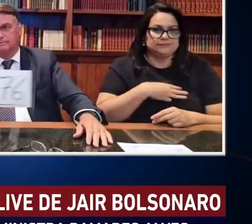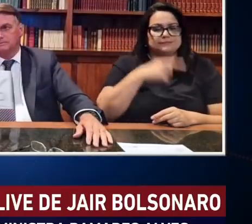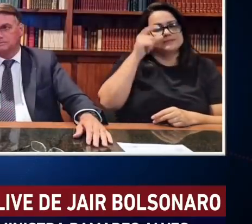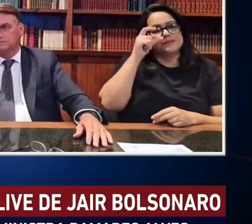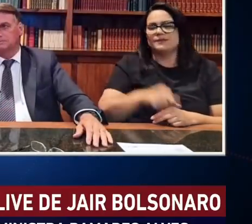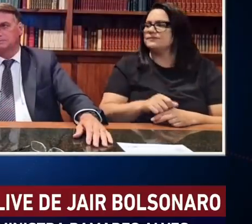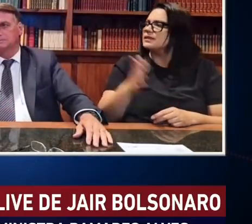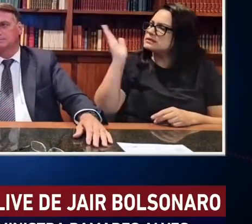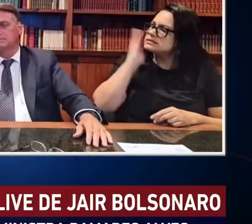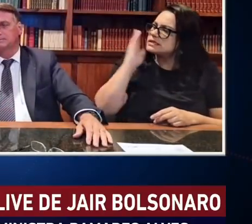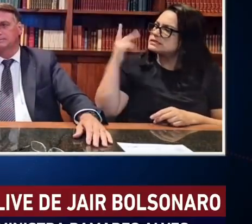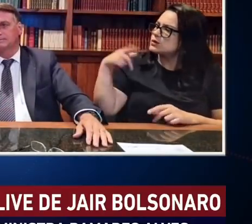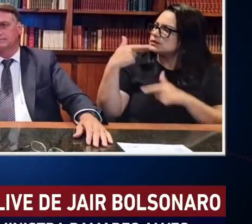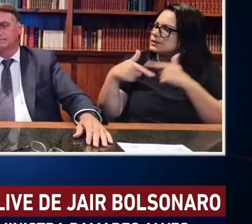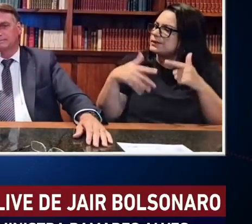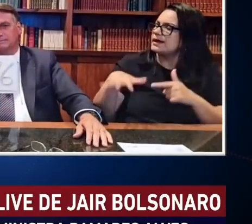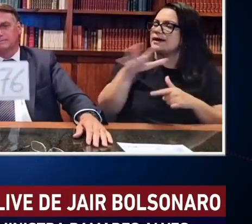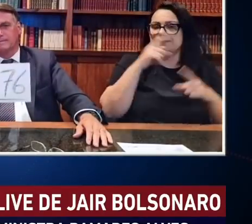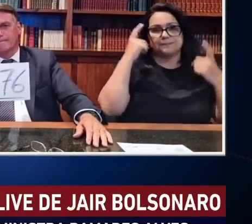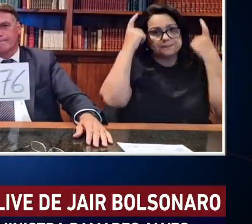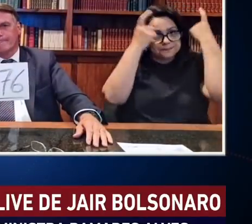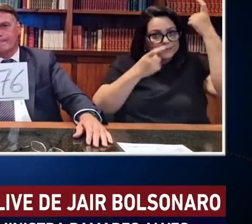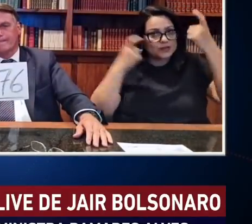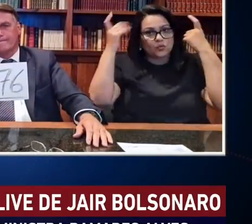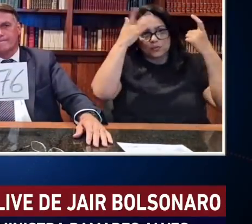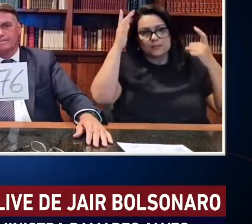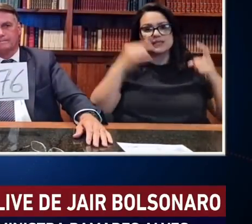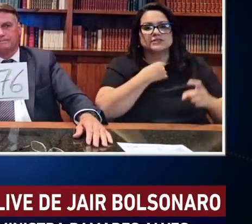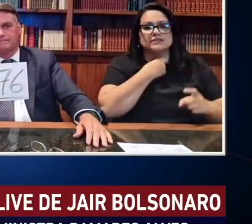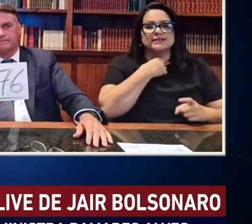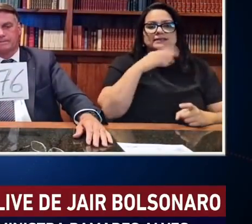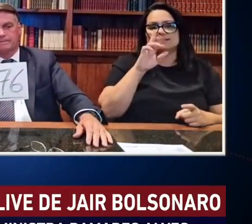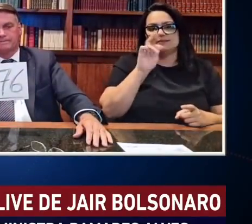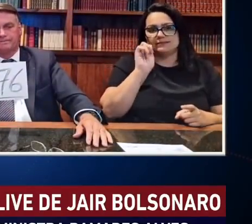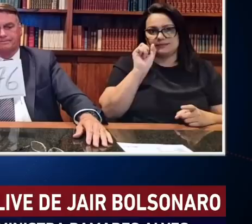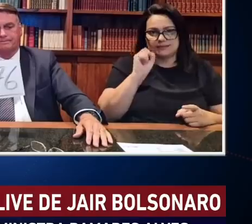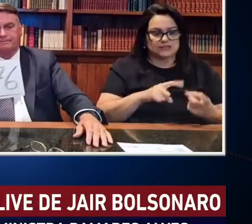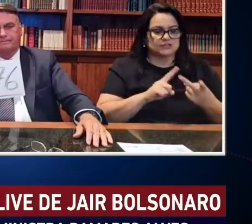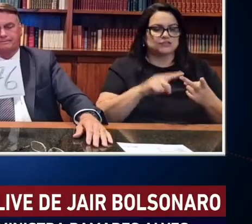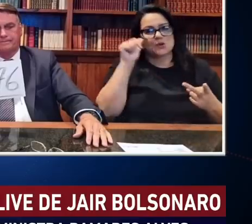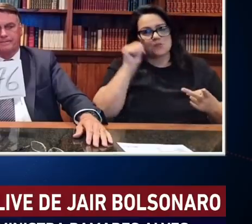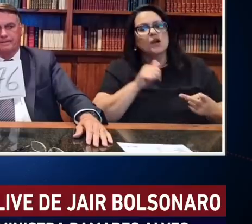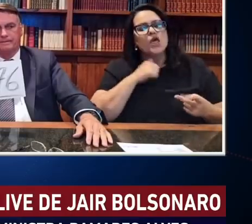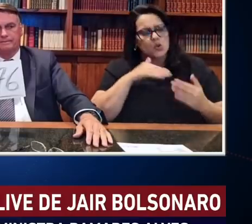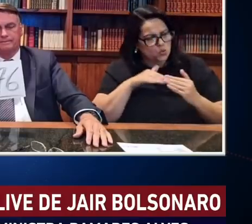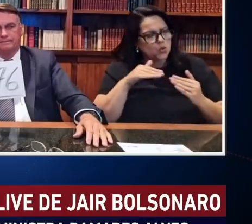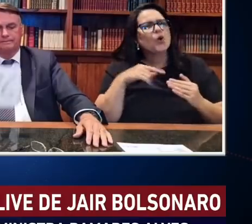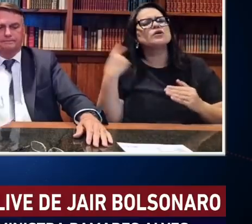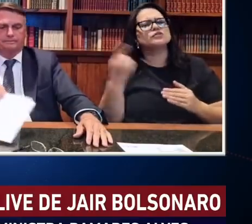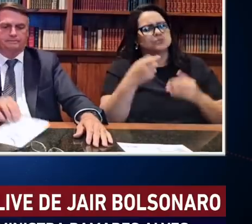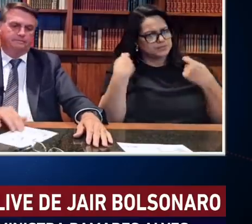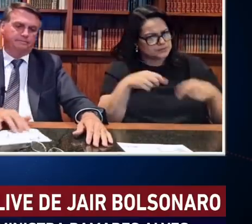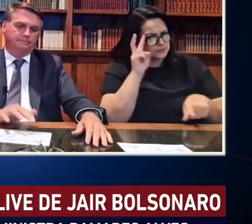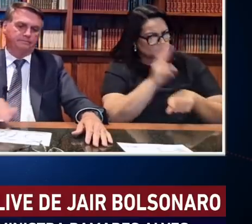trabalho da senhora se preocupa bastante com as pessoas trans e também com as mulheres, e concordo com a senhora que devemos